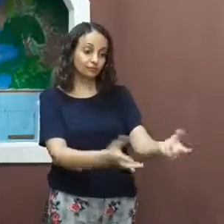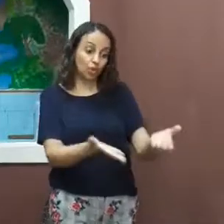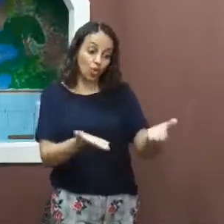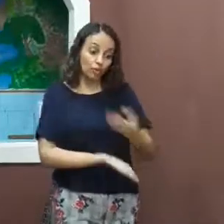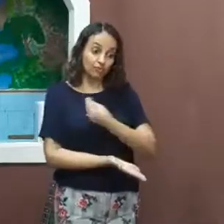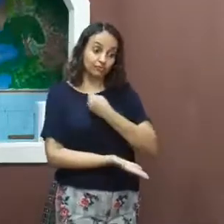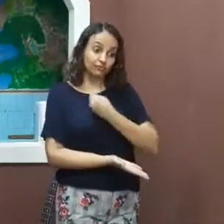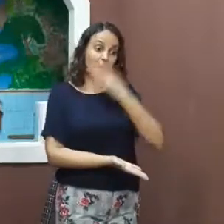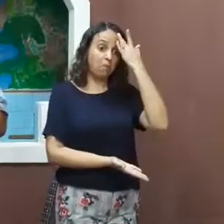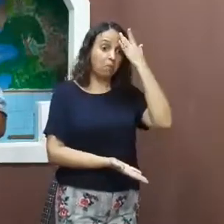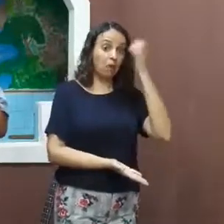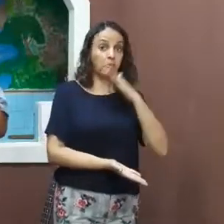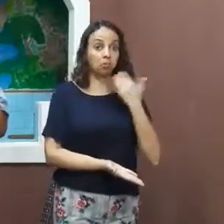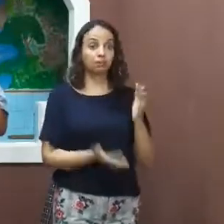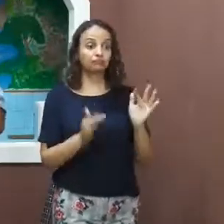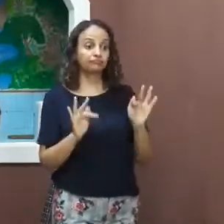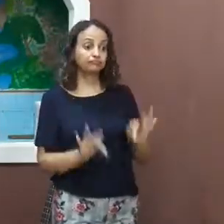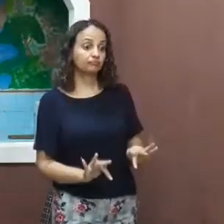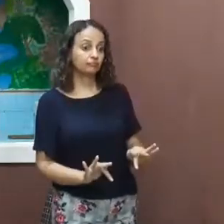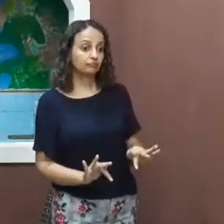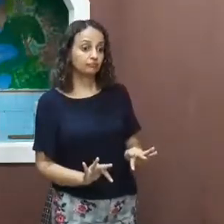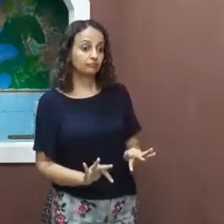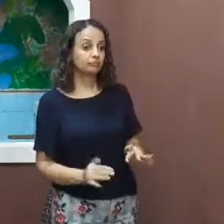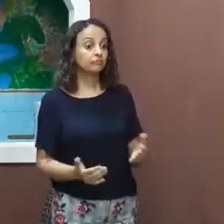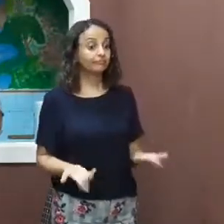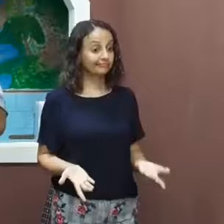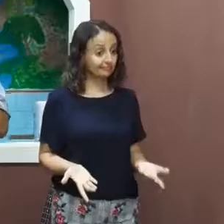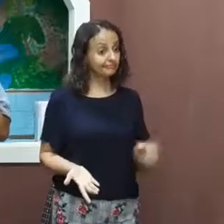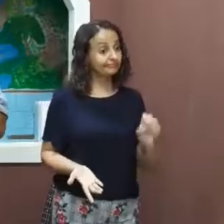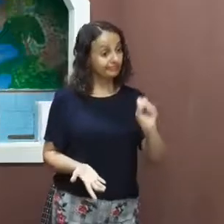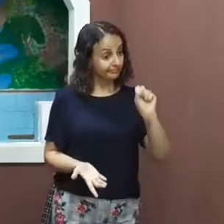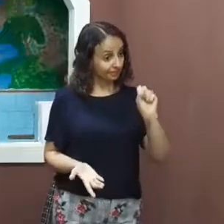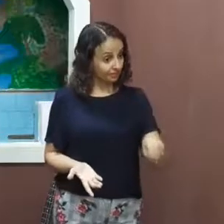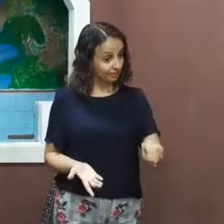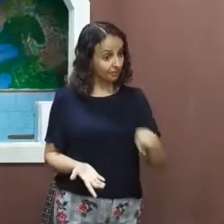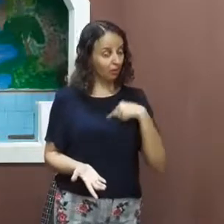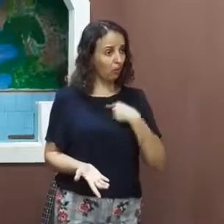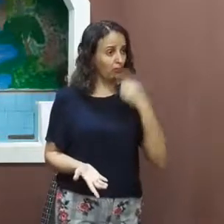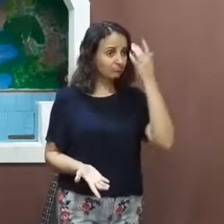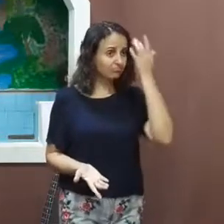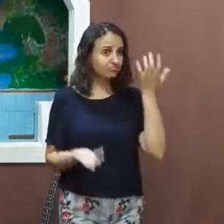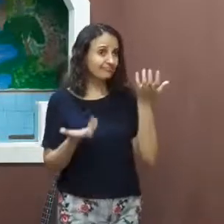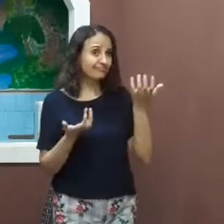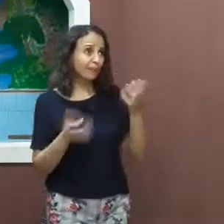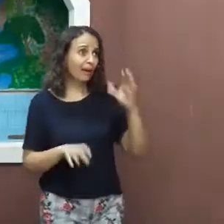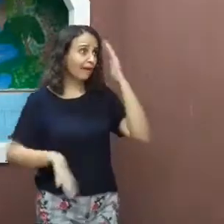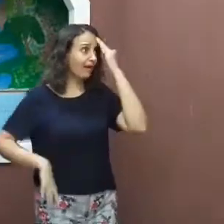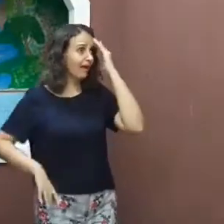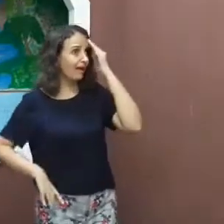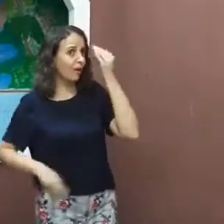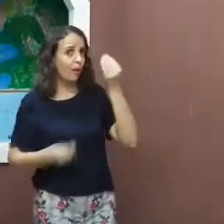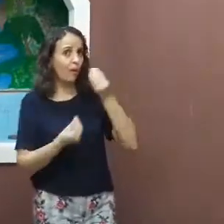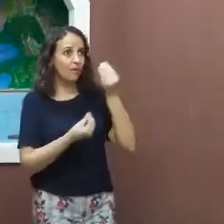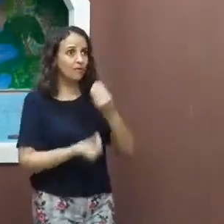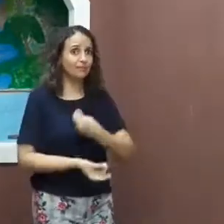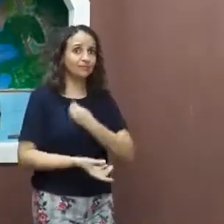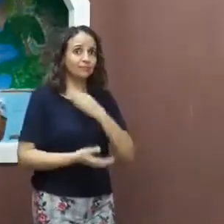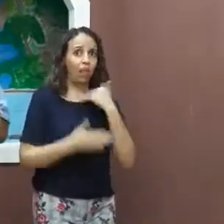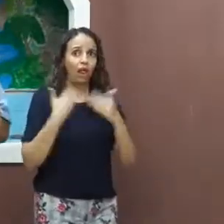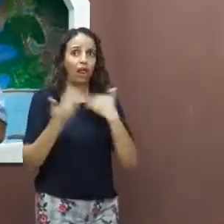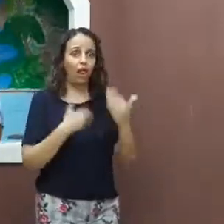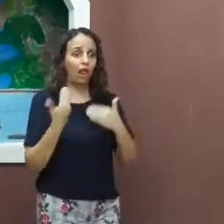existir. Essa é a realidade. E a gente não quer entender, e é difícil entender realmente, mas nós vemos